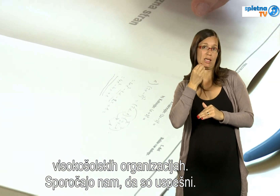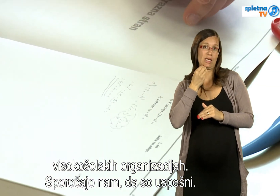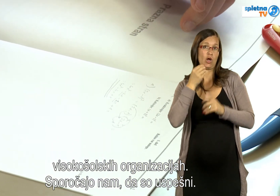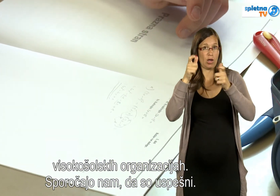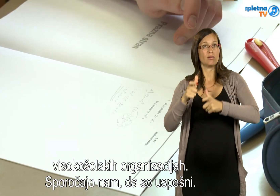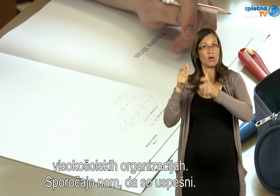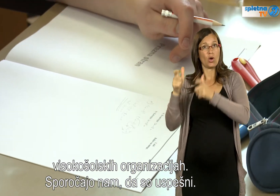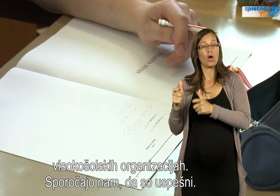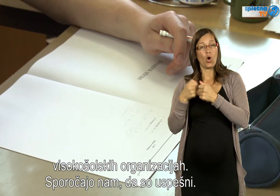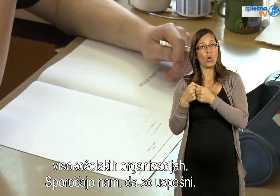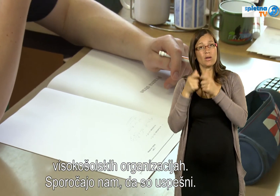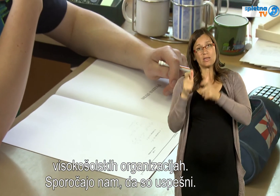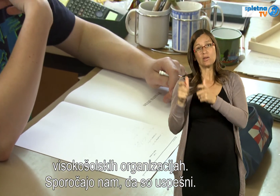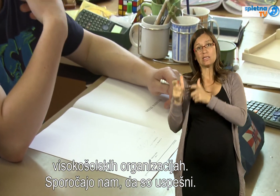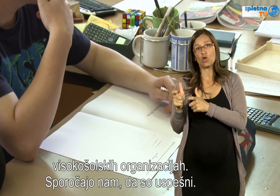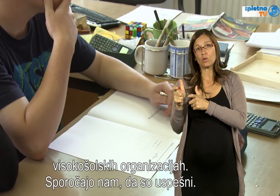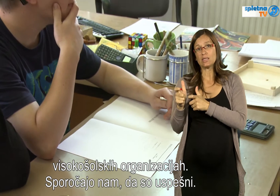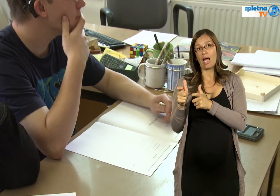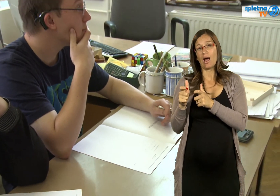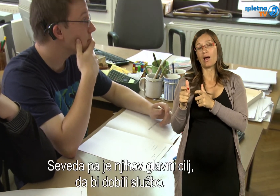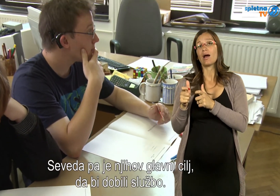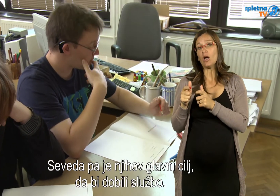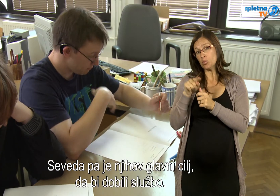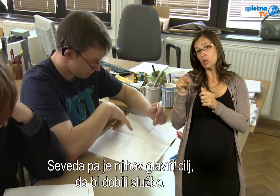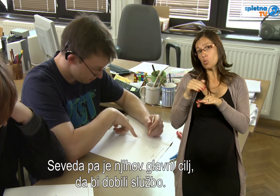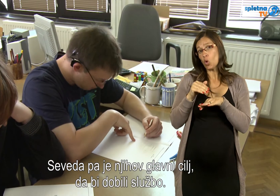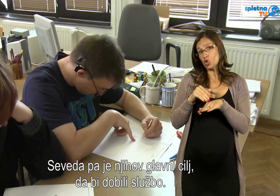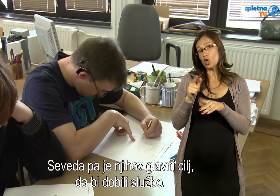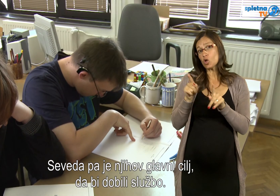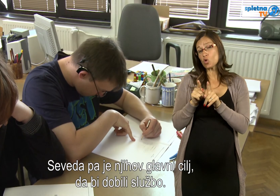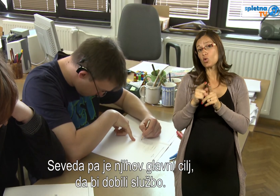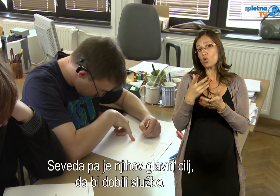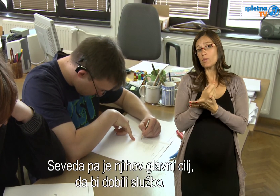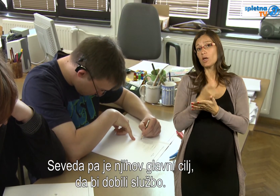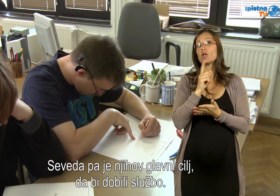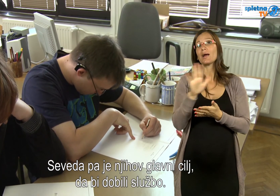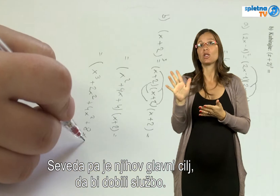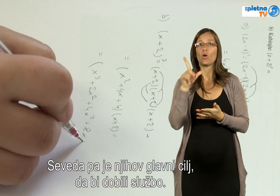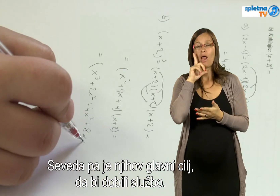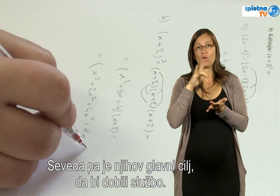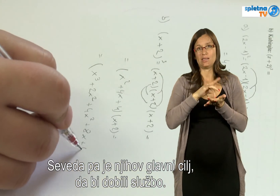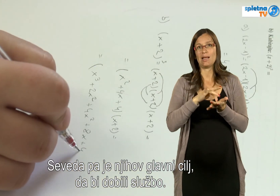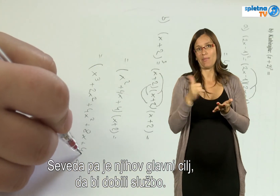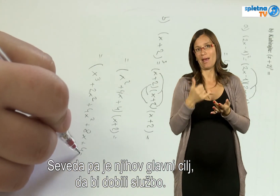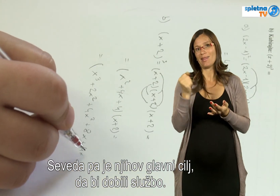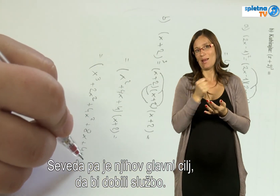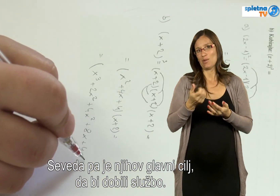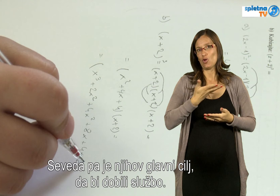Sporočajo nam, da so tudi uspešni. Seveda pa je njihova glavni cilj pa je, da bi dobili službo